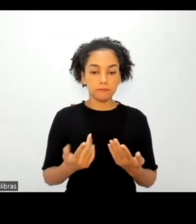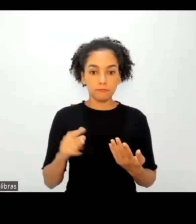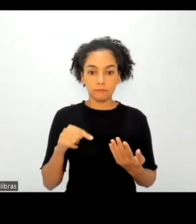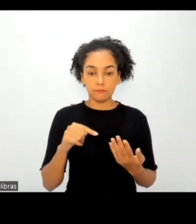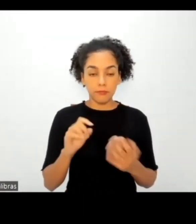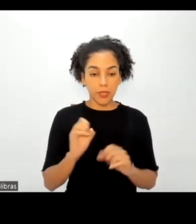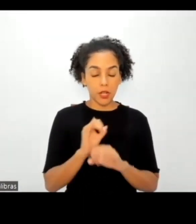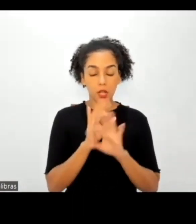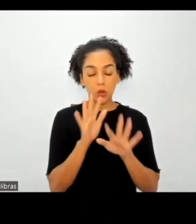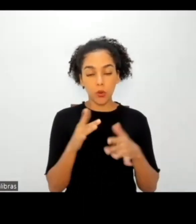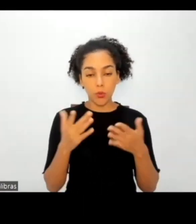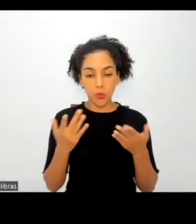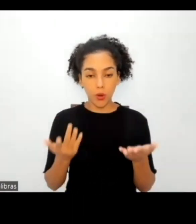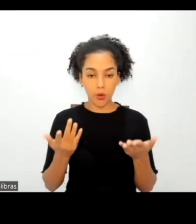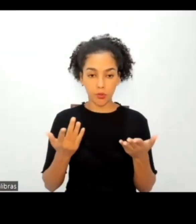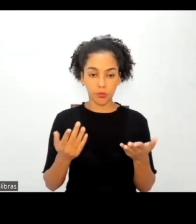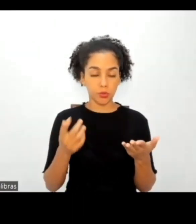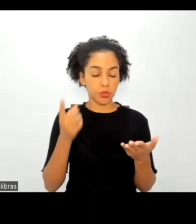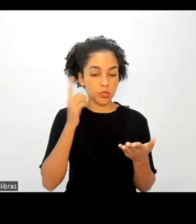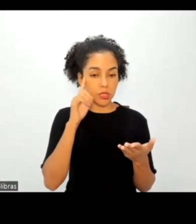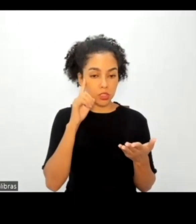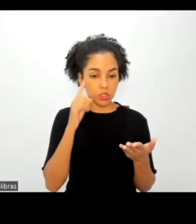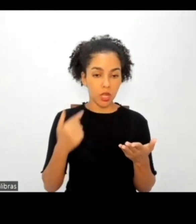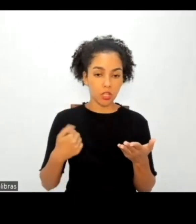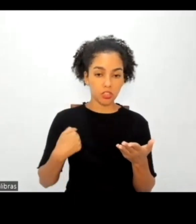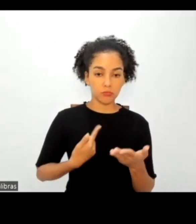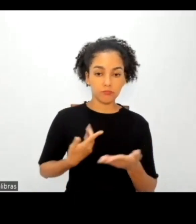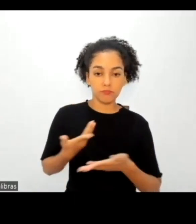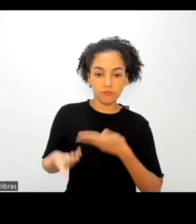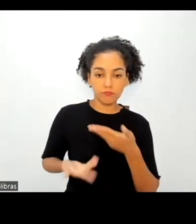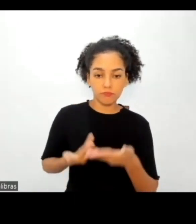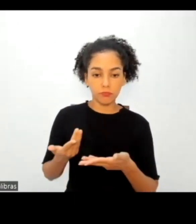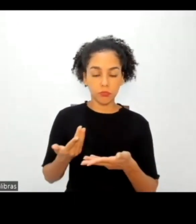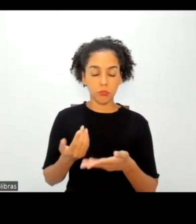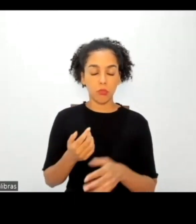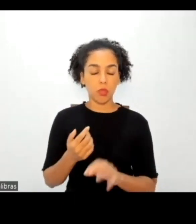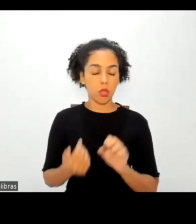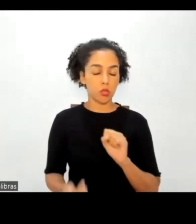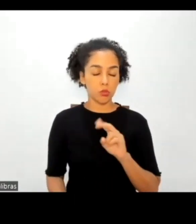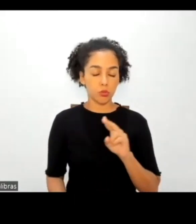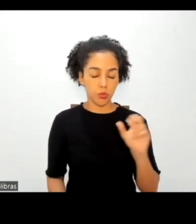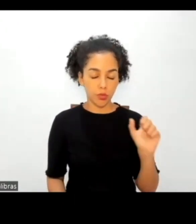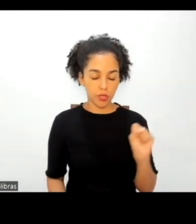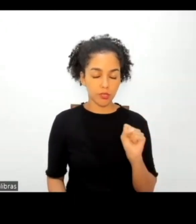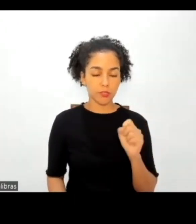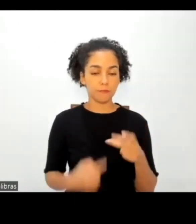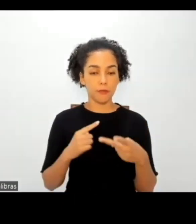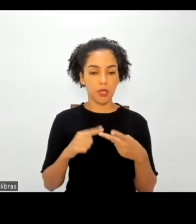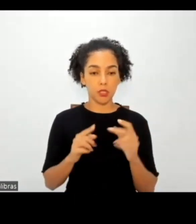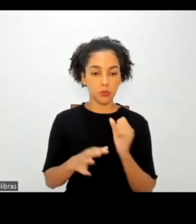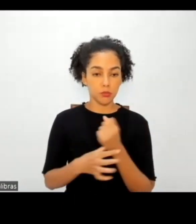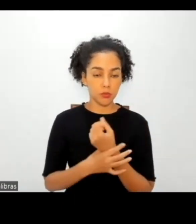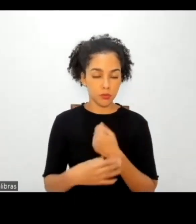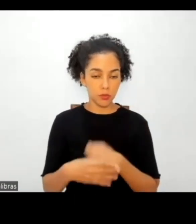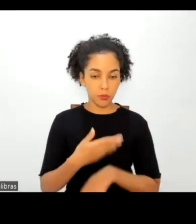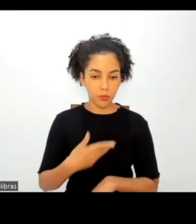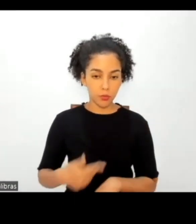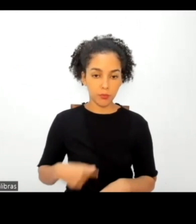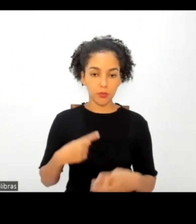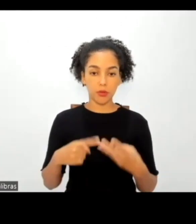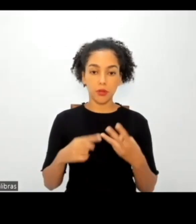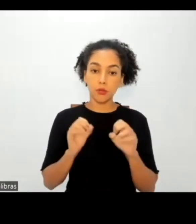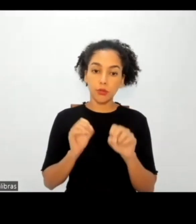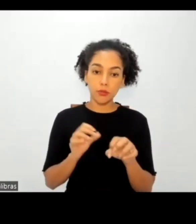mais chega no nosso cotidiano, seja na assistência, no SUAS, enfim, na segurança pública, na educação. Então, assim, a gente não